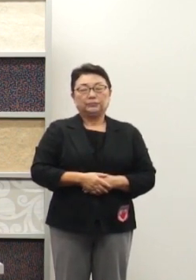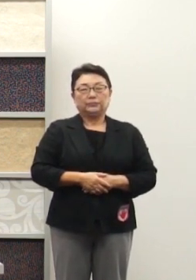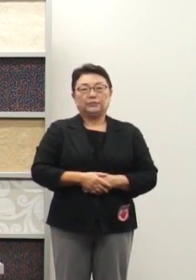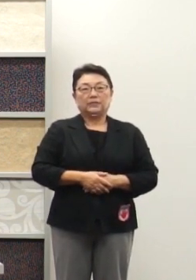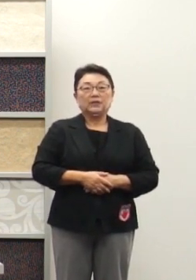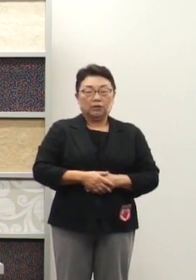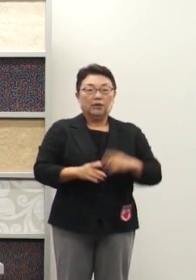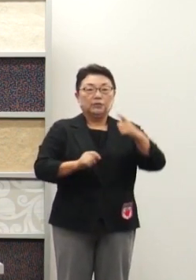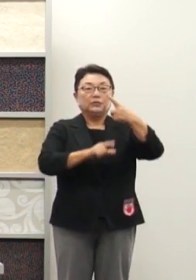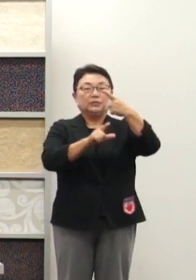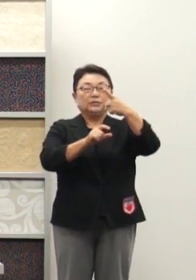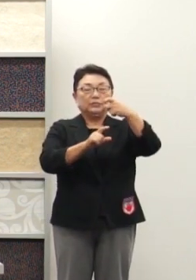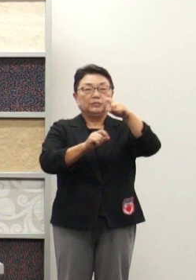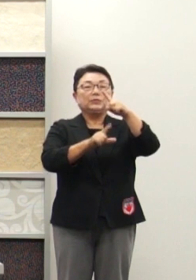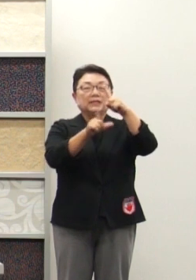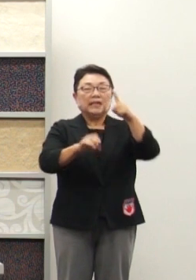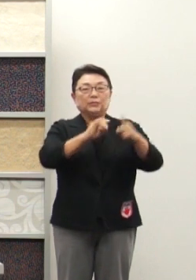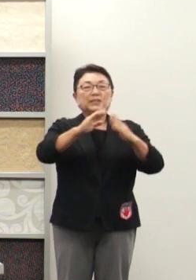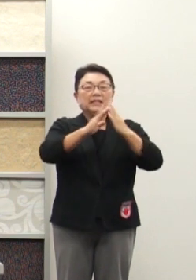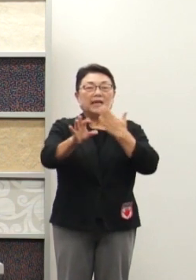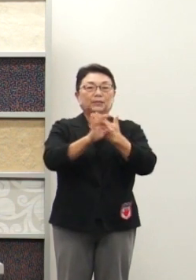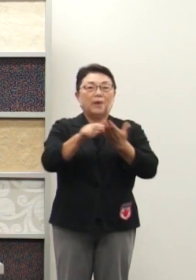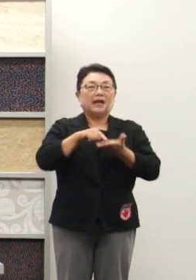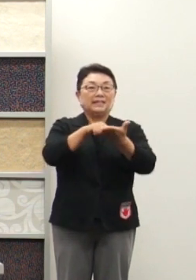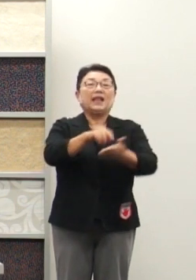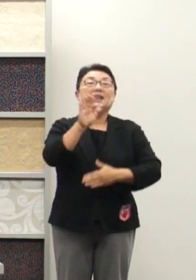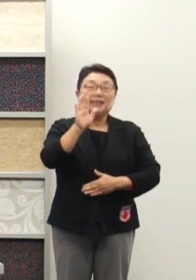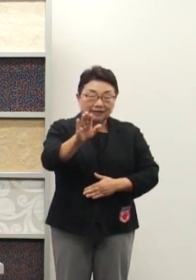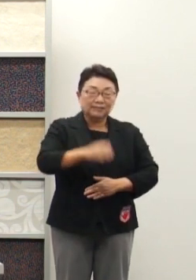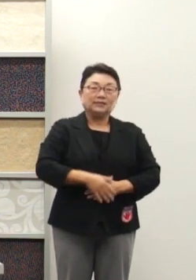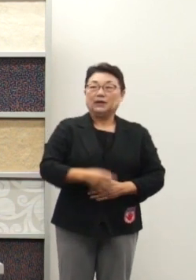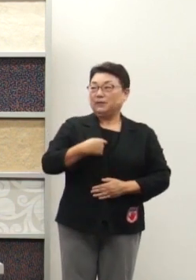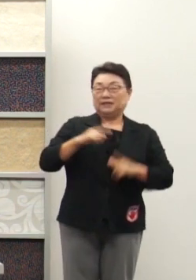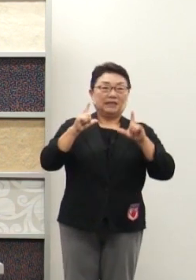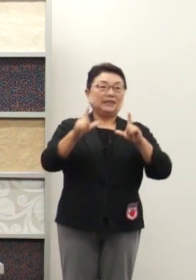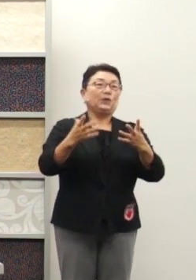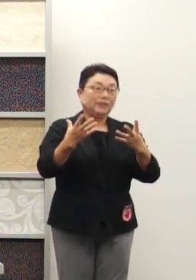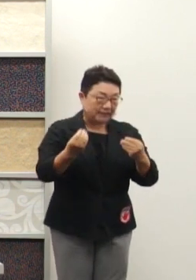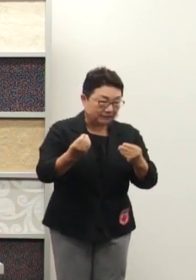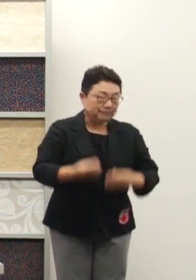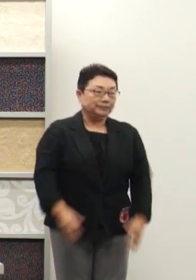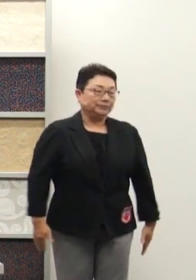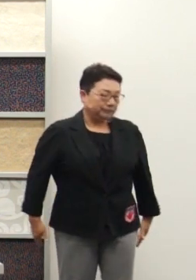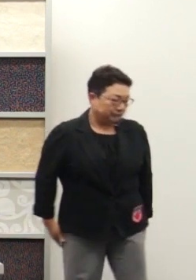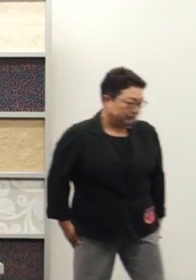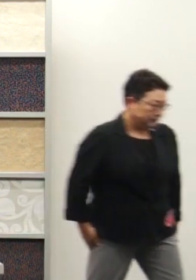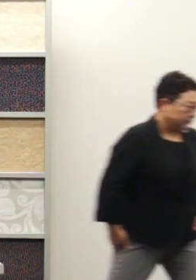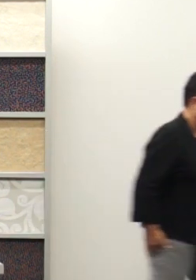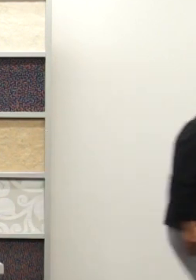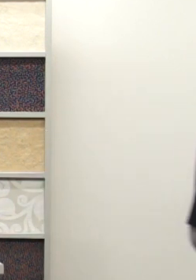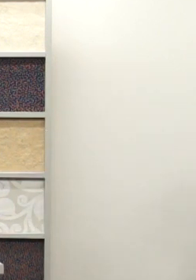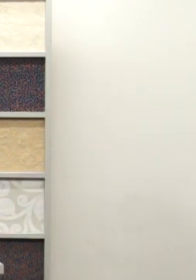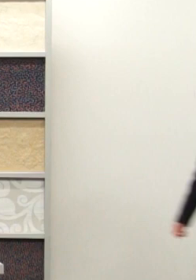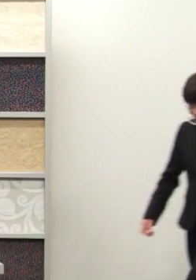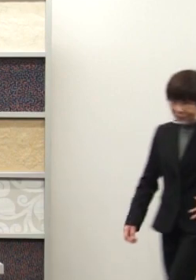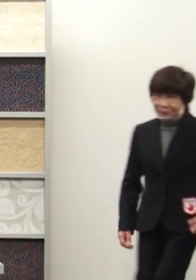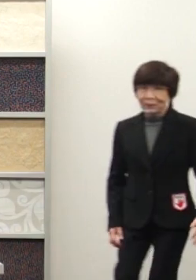以上が11月定例県議会の追加提出案件の概要であります。以上です。 はい、それではこれ